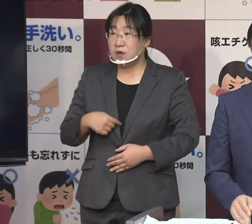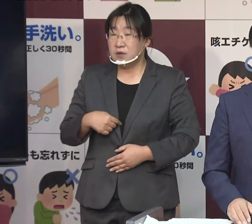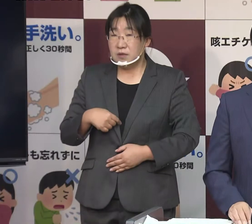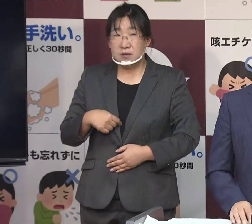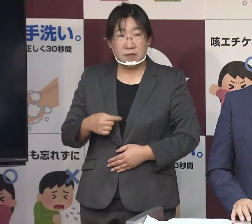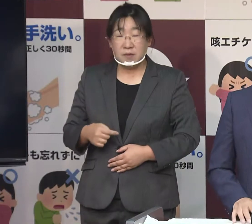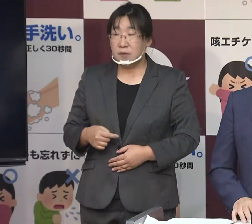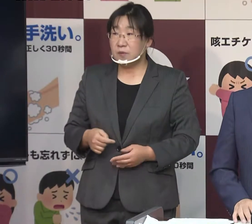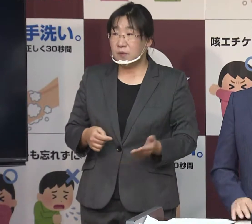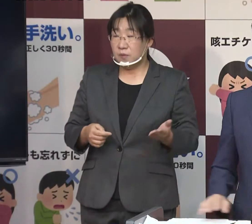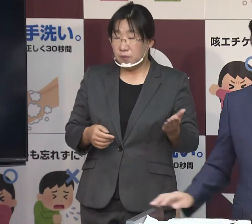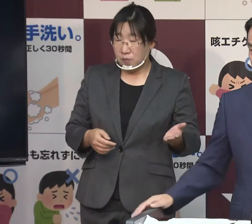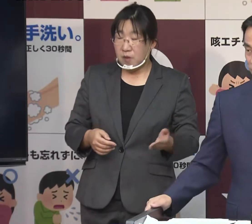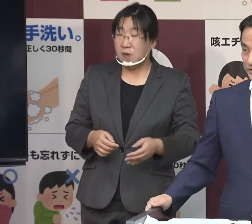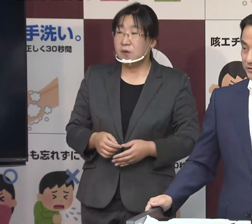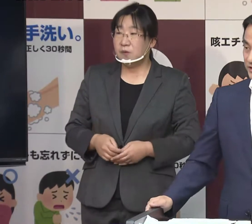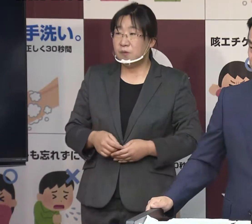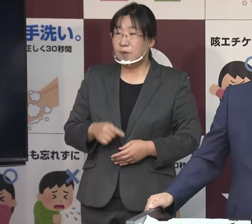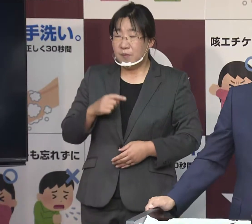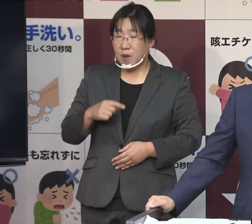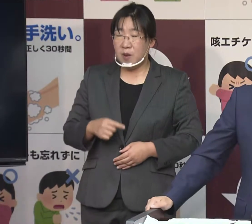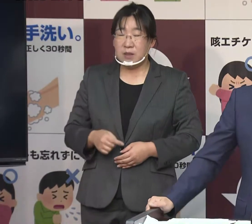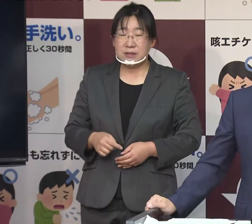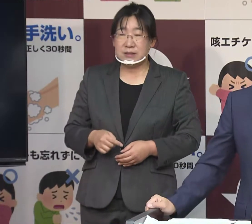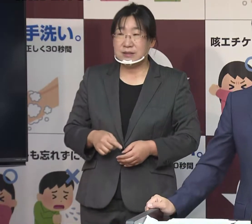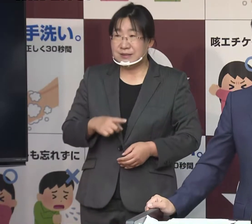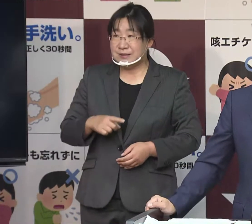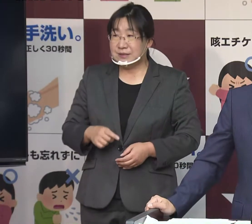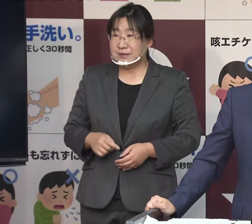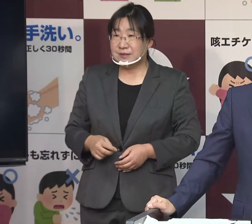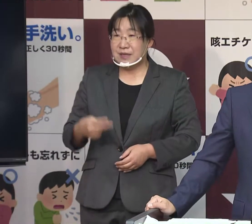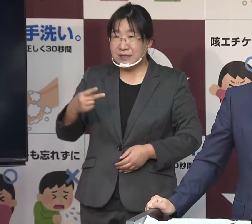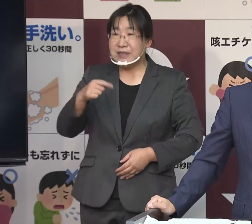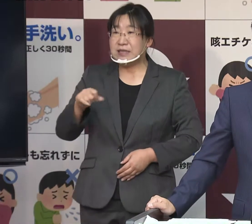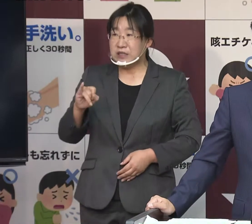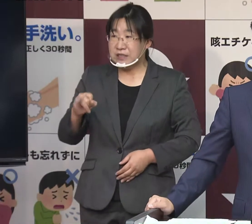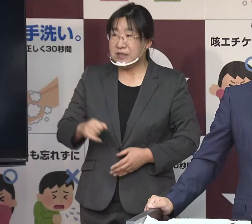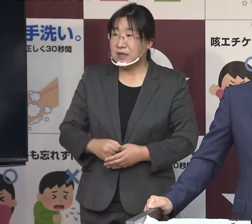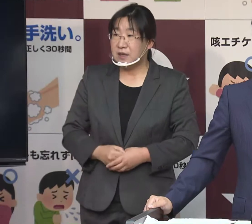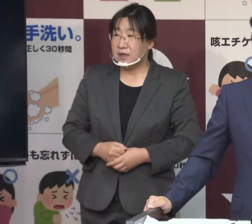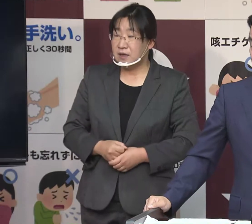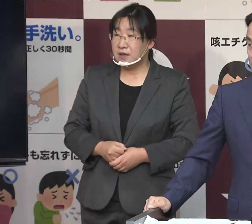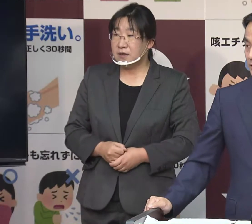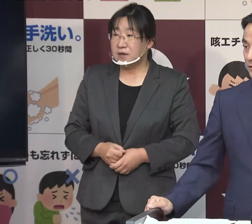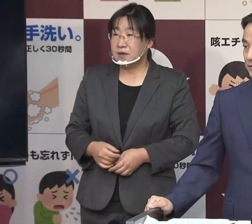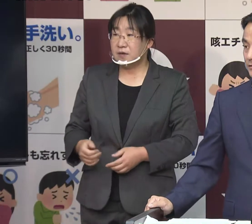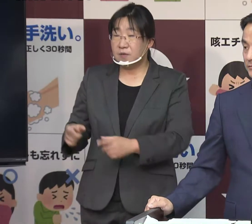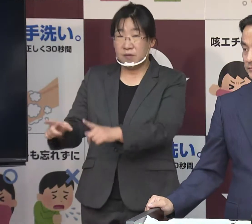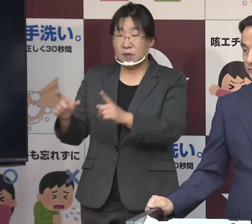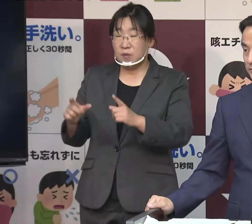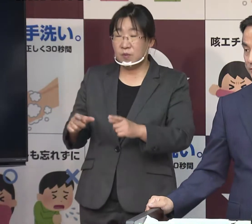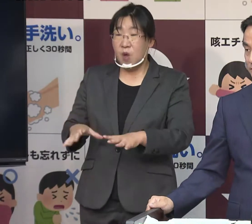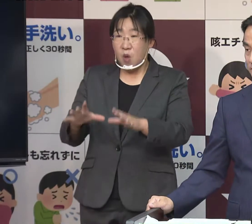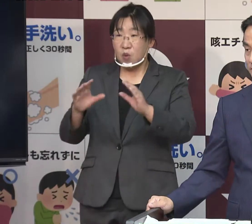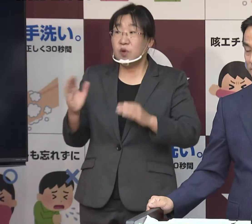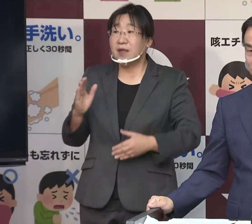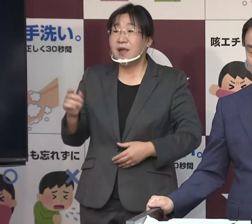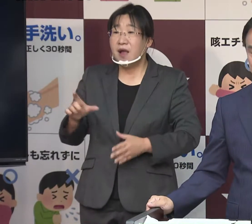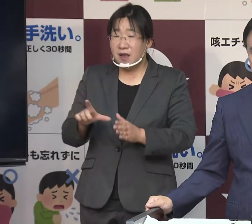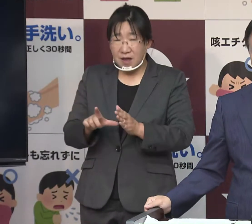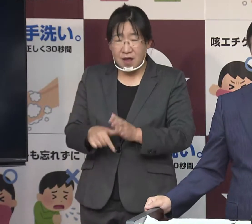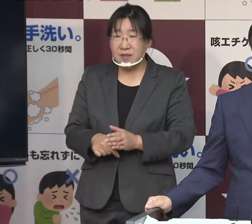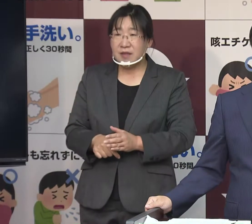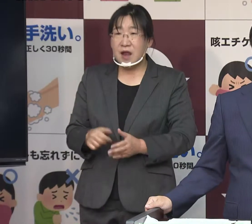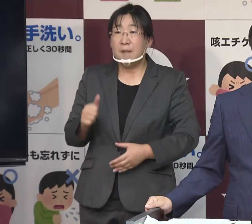強制で 強制はないですね。もちろん今でも PCR 検査もみんなそうですけど、任意ということになります。 受けないと点を公表するというのは、ペナルティーとかそ